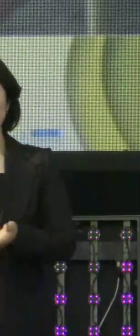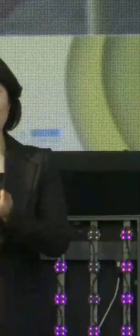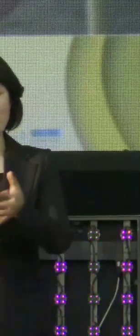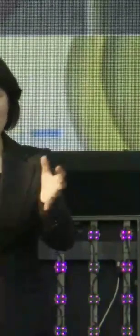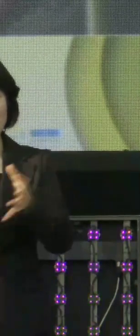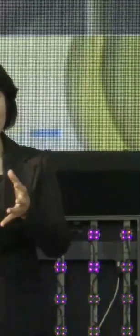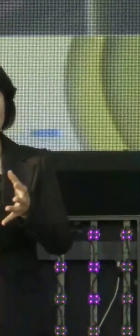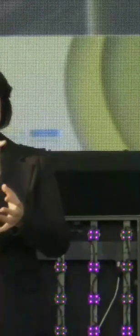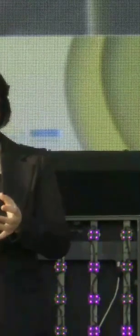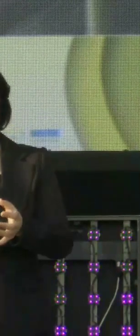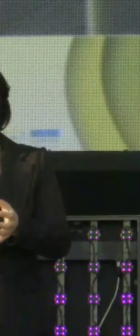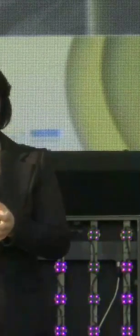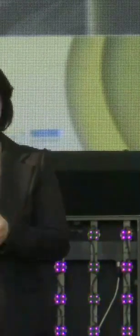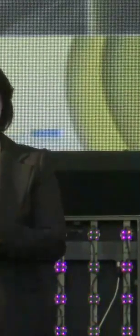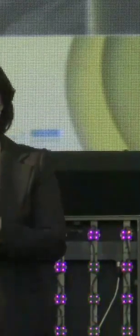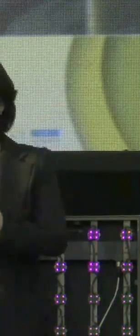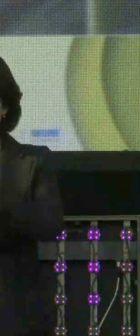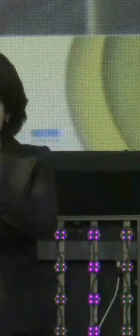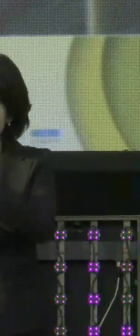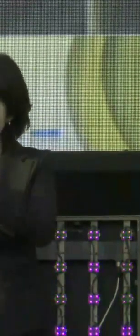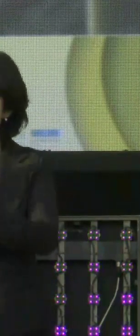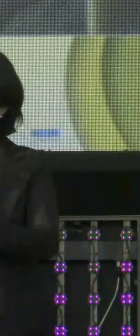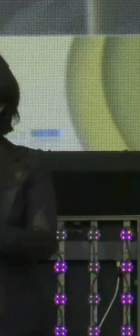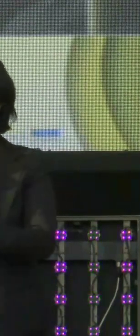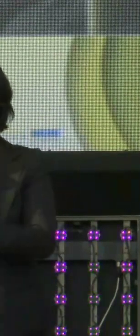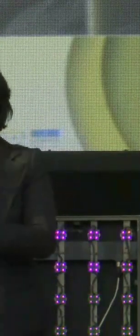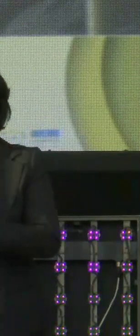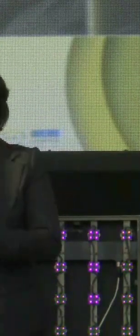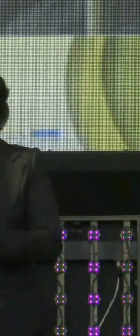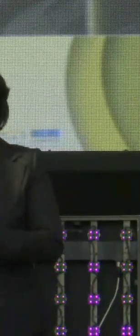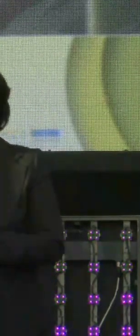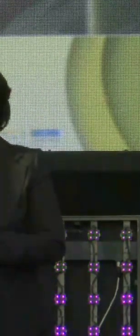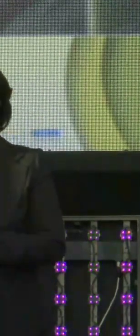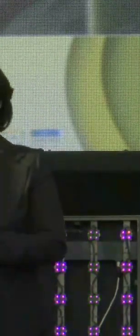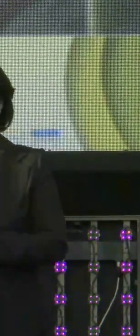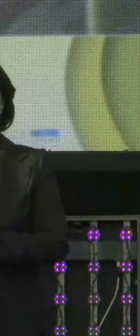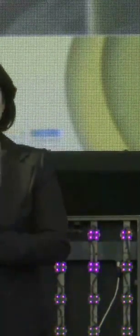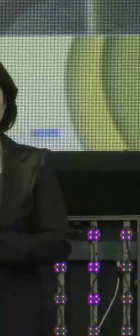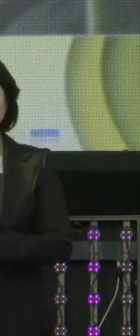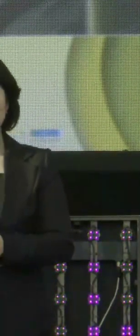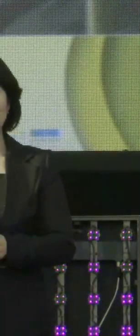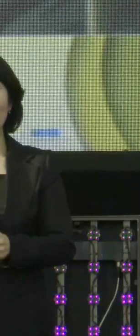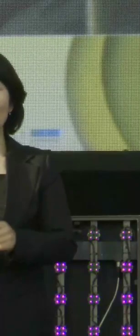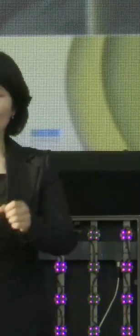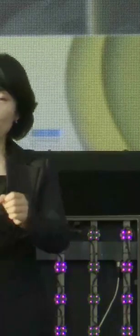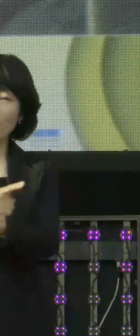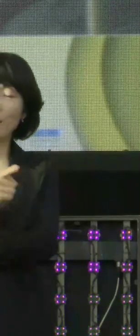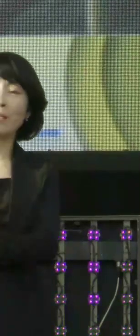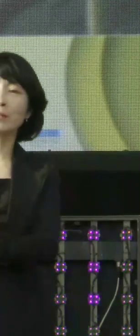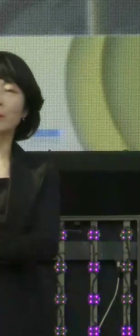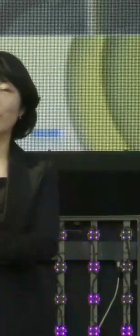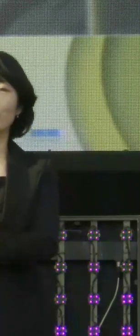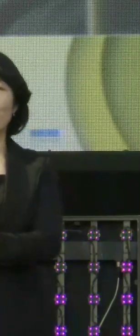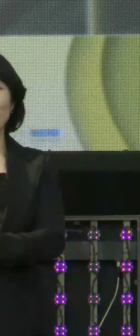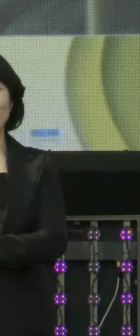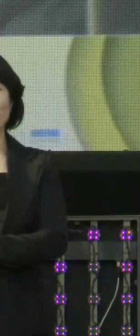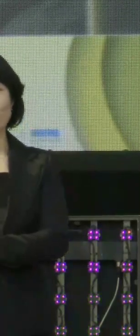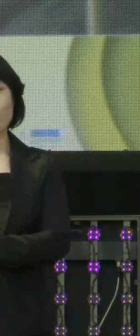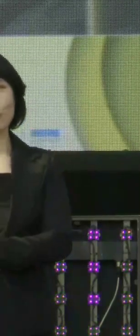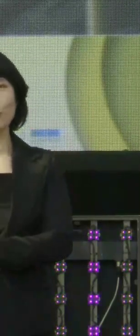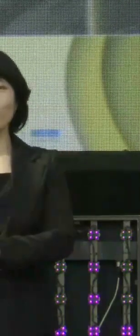도자기와 이런 복숭아, 쌀, 이런 명품 외에도 유교